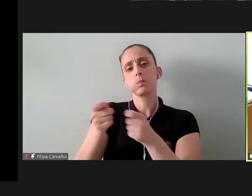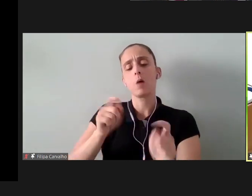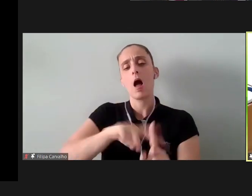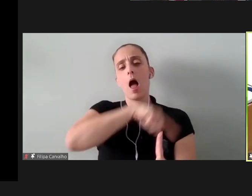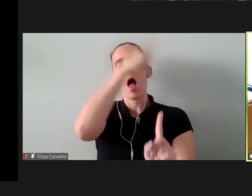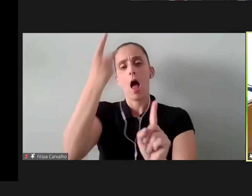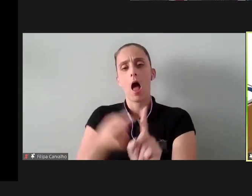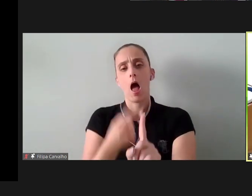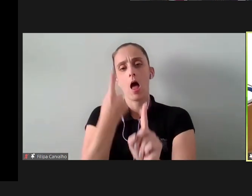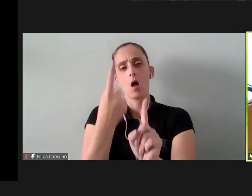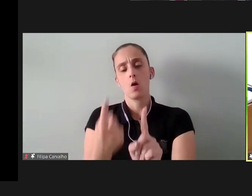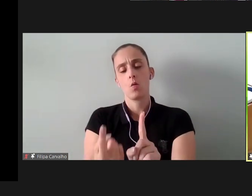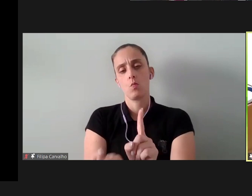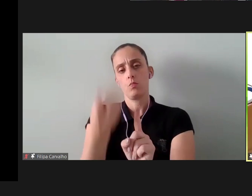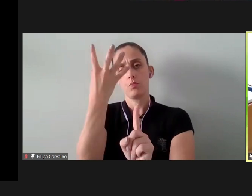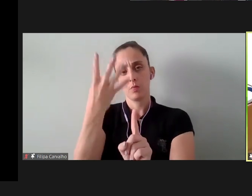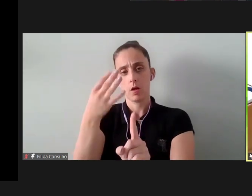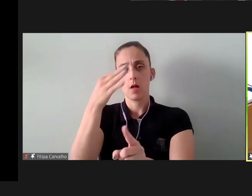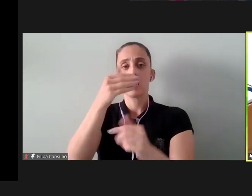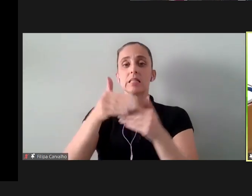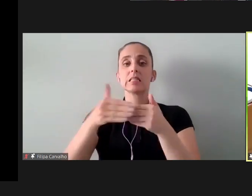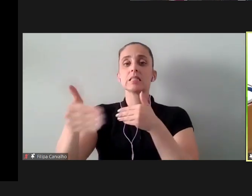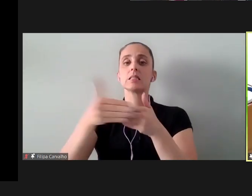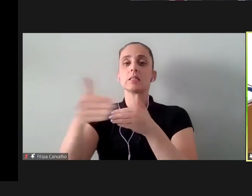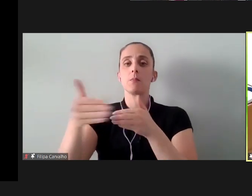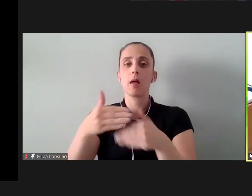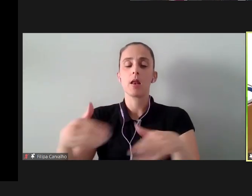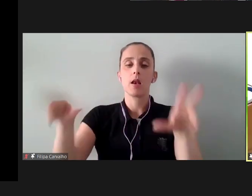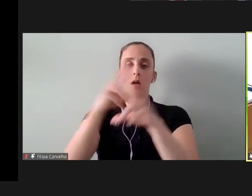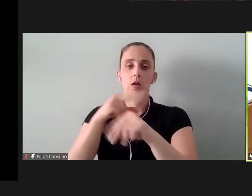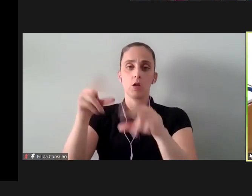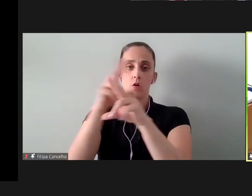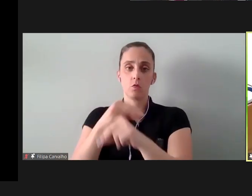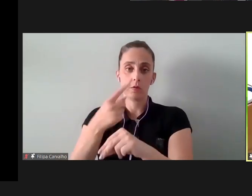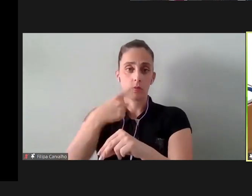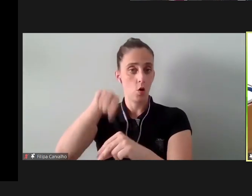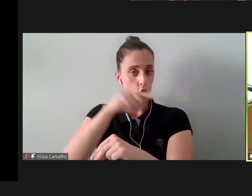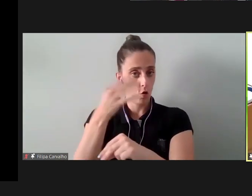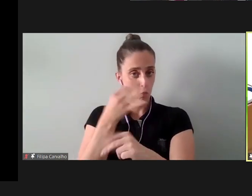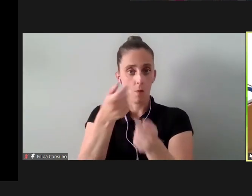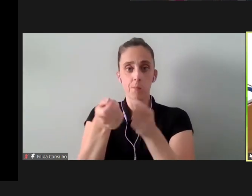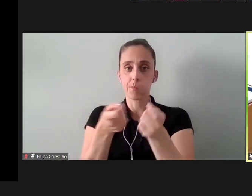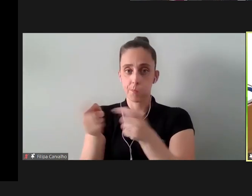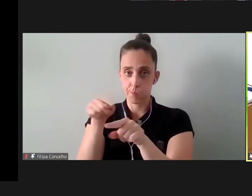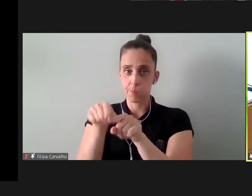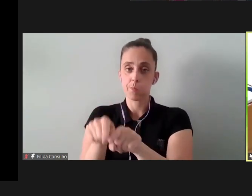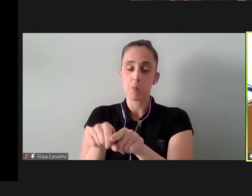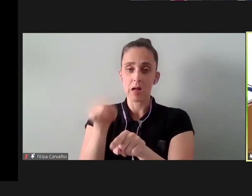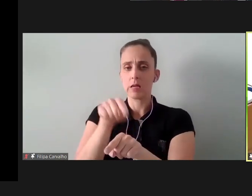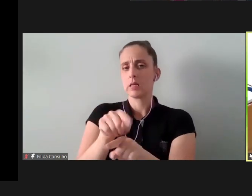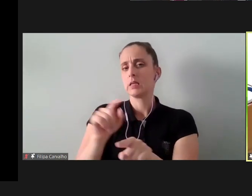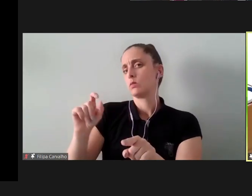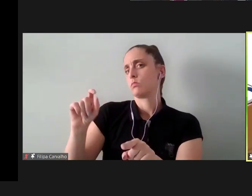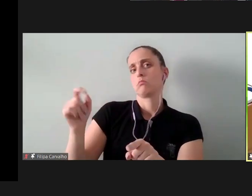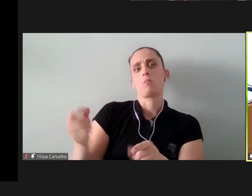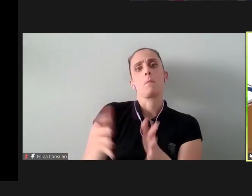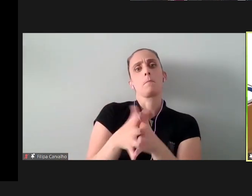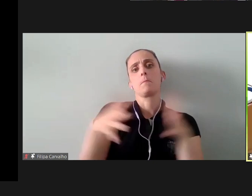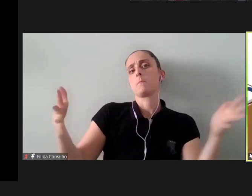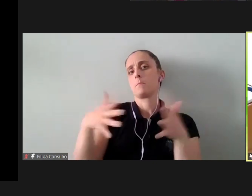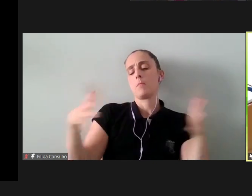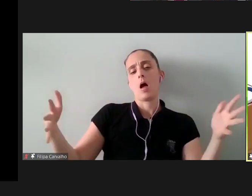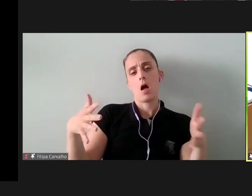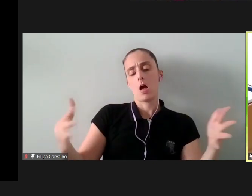anual que acontece no Brasil, que chama Semana de Inovação. É o maior evento de inovação no setor público da América